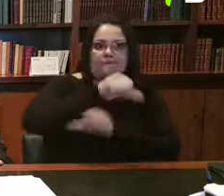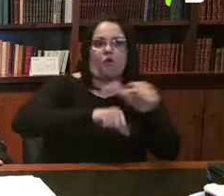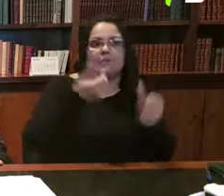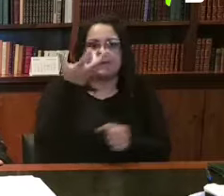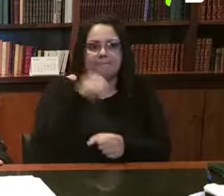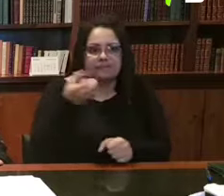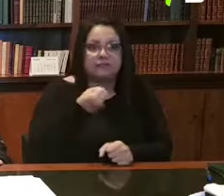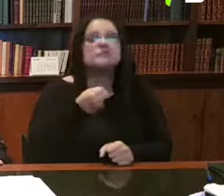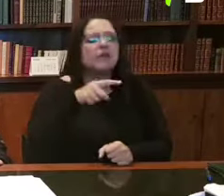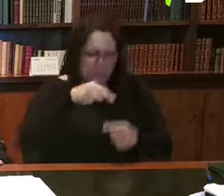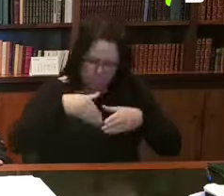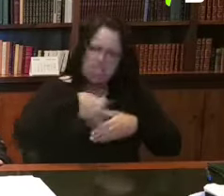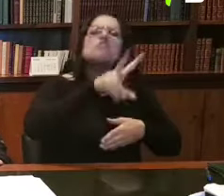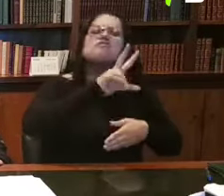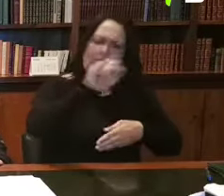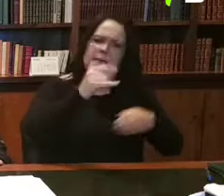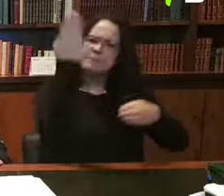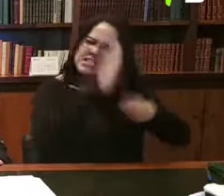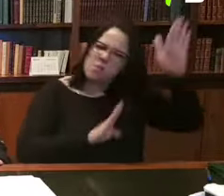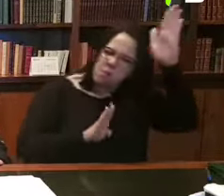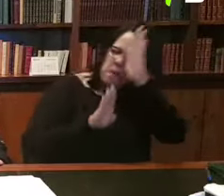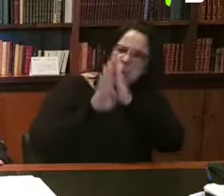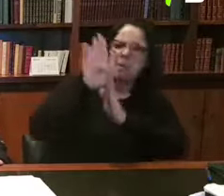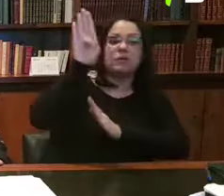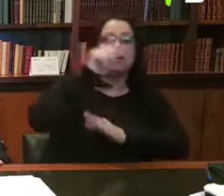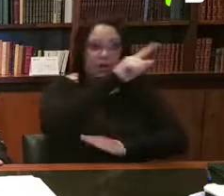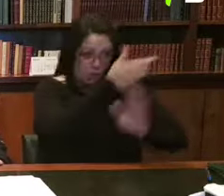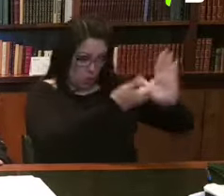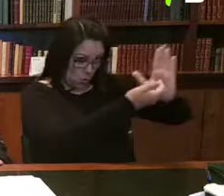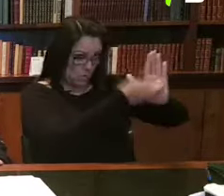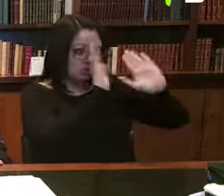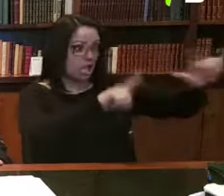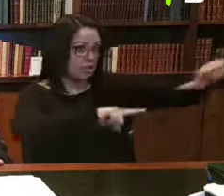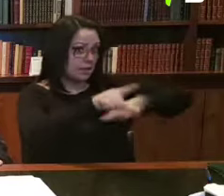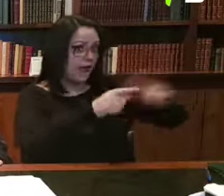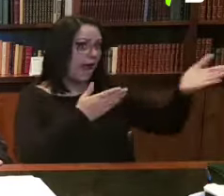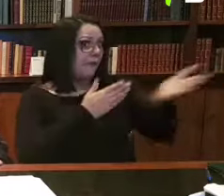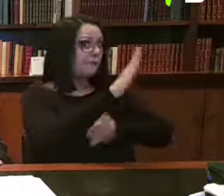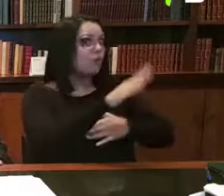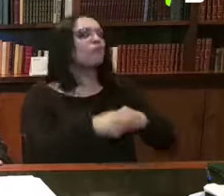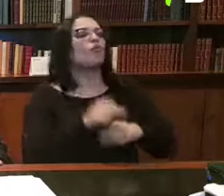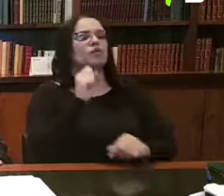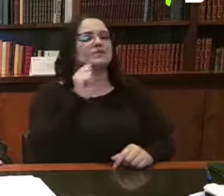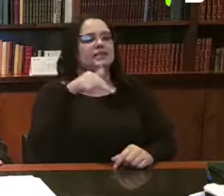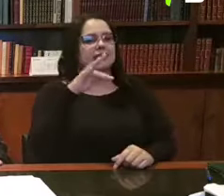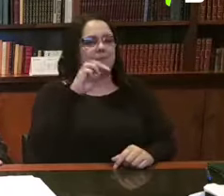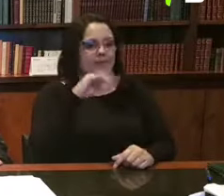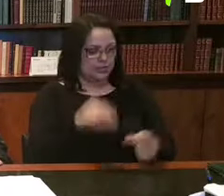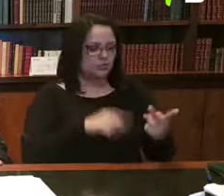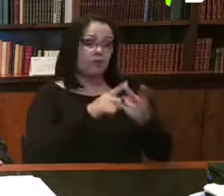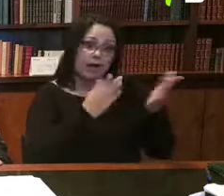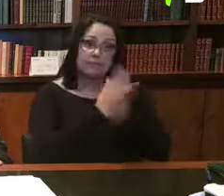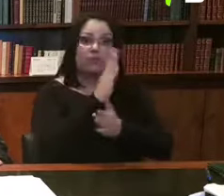nós durante a pandemia o congresso tá trabalhando tá todo mundo lá trabalhando aprovaram o saneamento ontem aprovado a carteira de